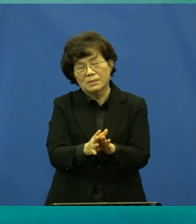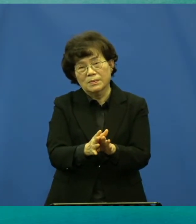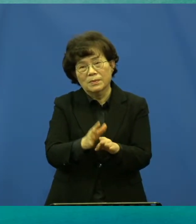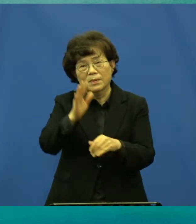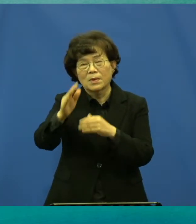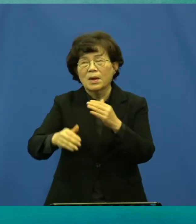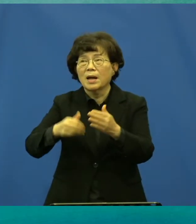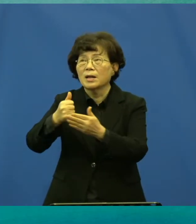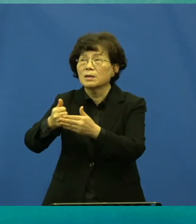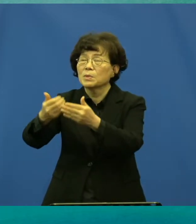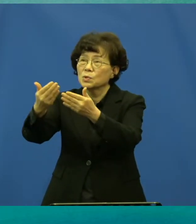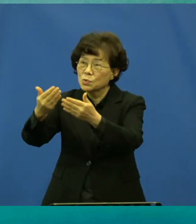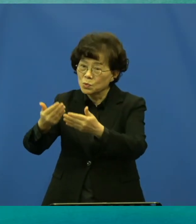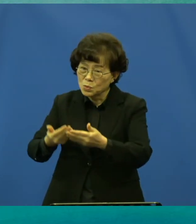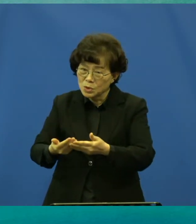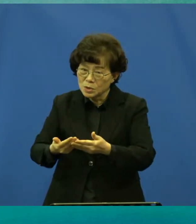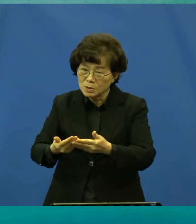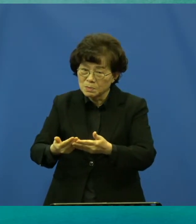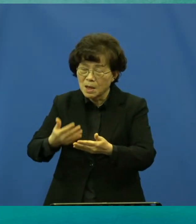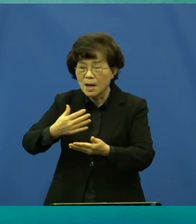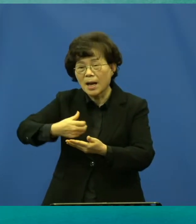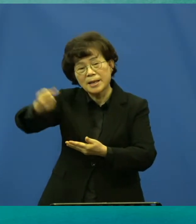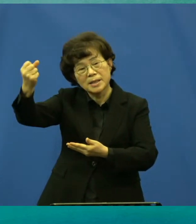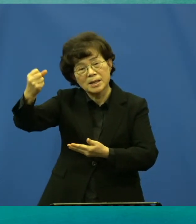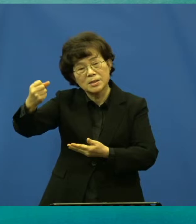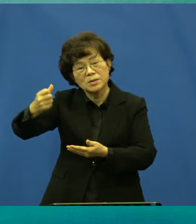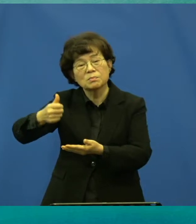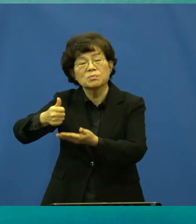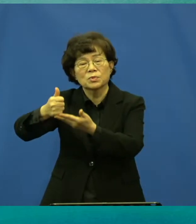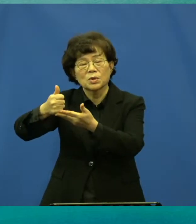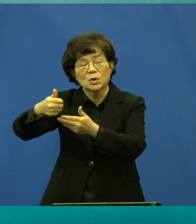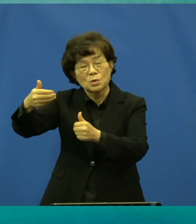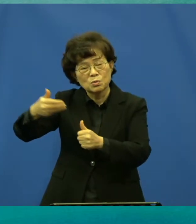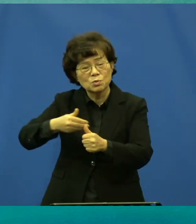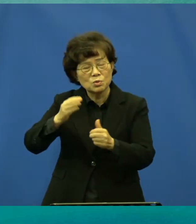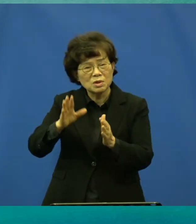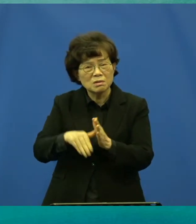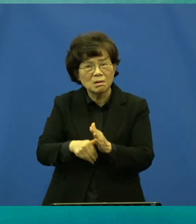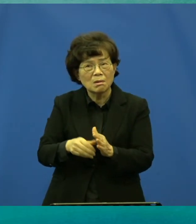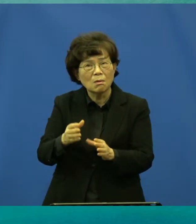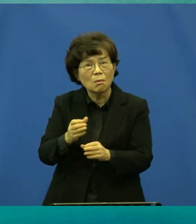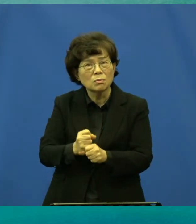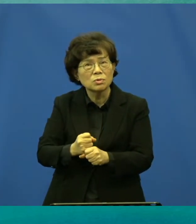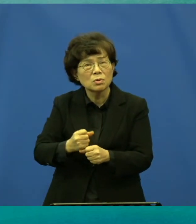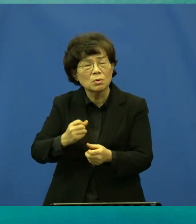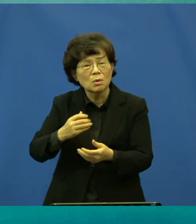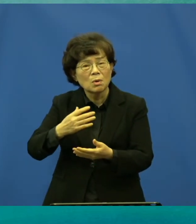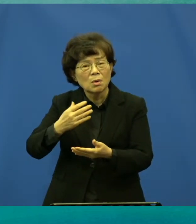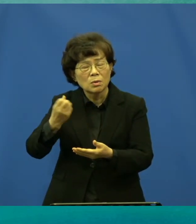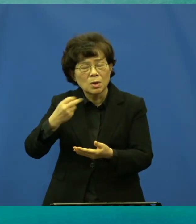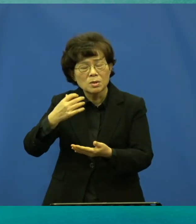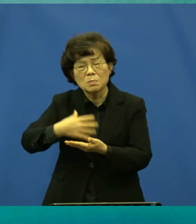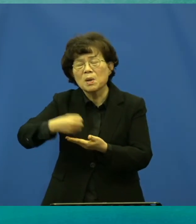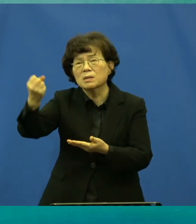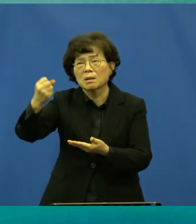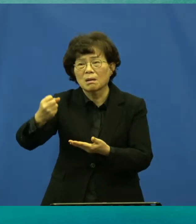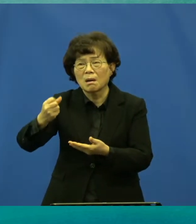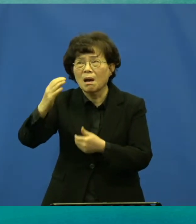하나님은 주시기도 하고 거두어 가시기도 합니다. 주실 때는 언제고 다시 빼앗아 가시는, 야속하게 느껴지는 거죠.